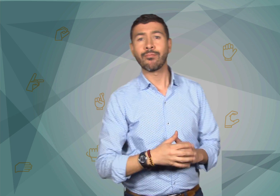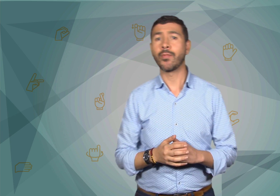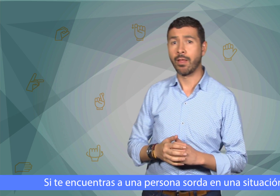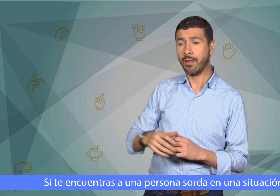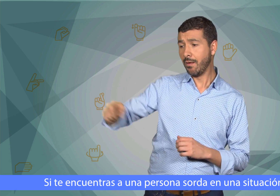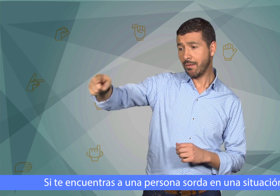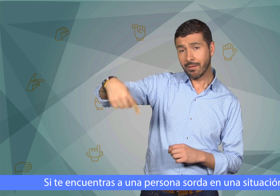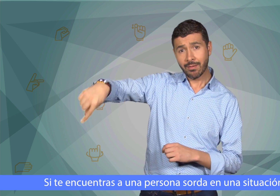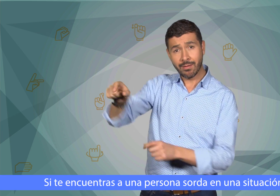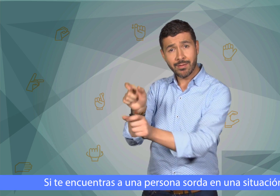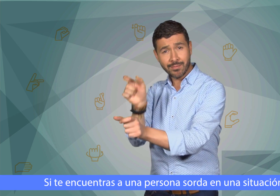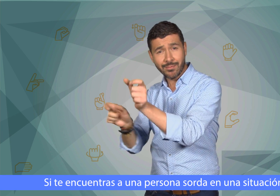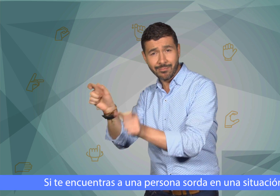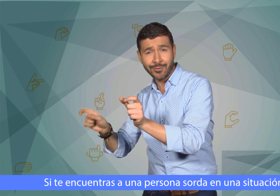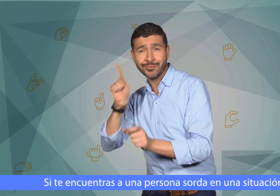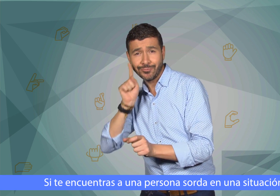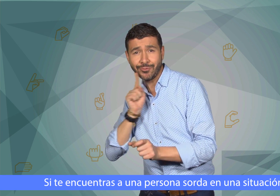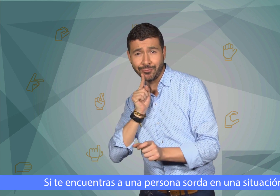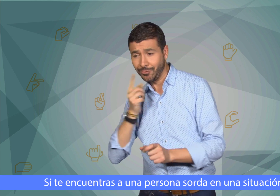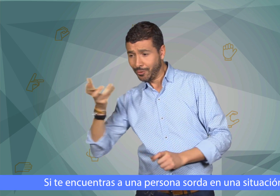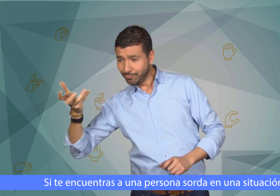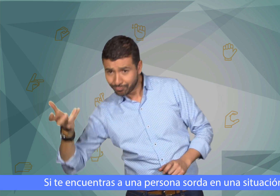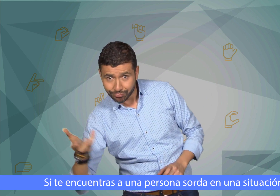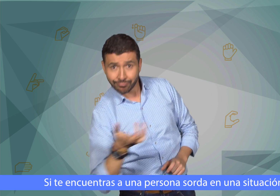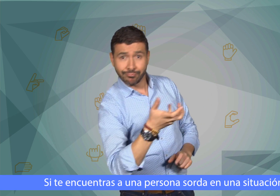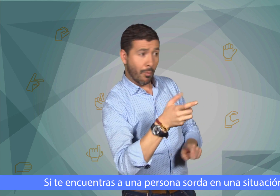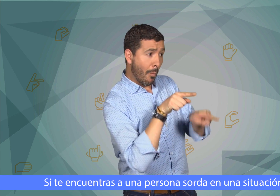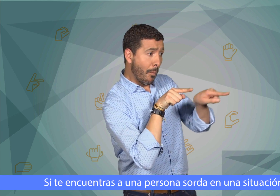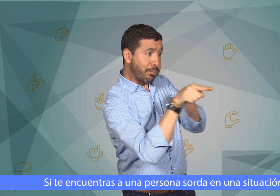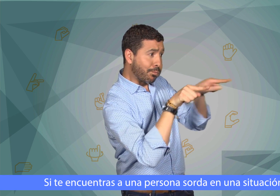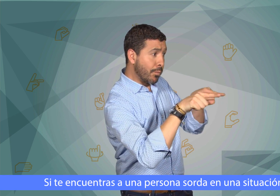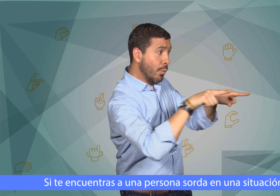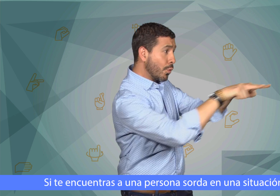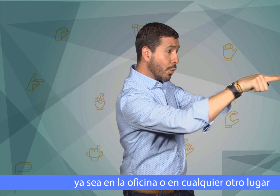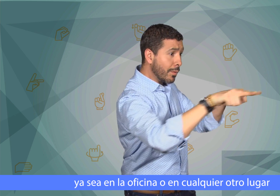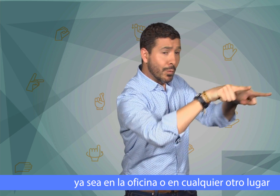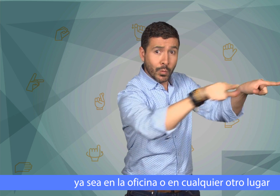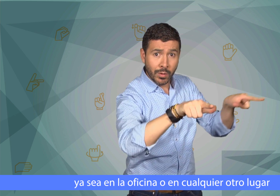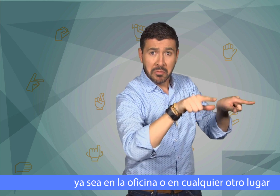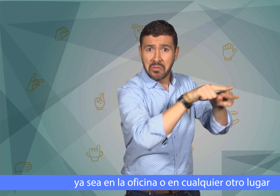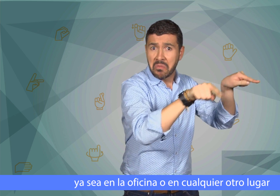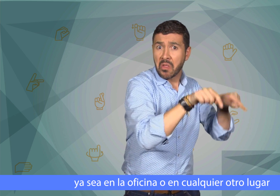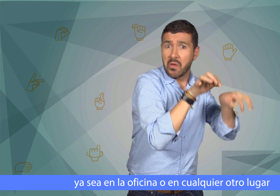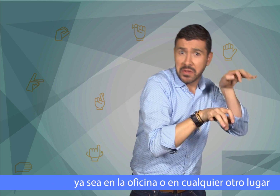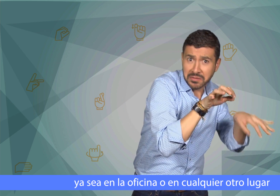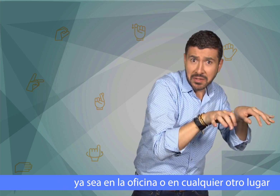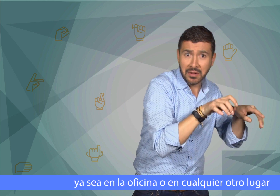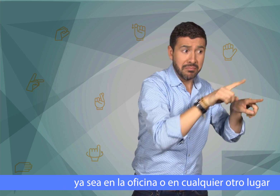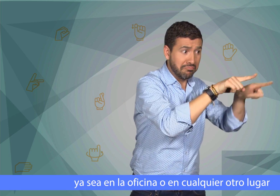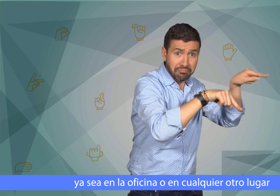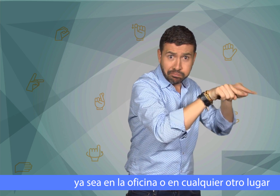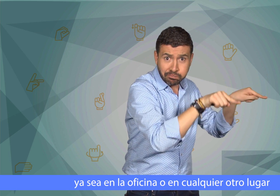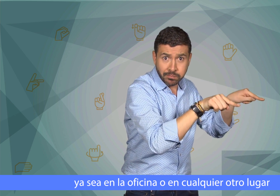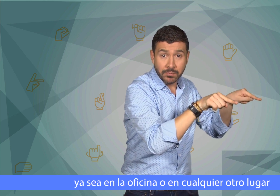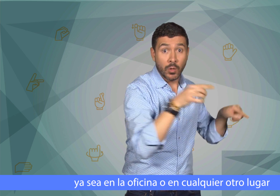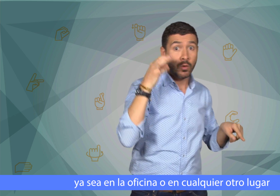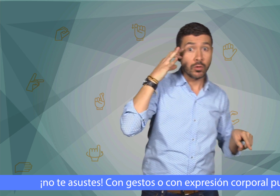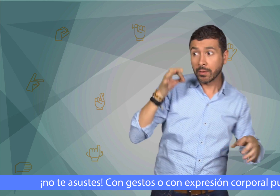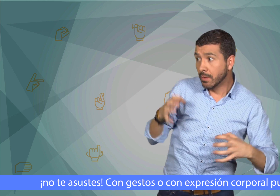Si te encuentras a una persona sorda en una situación así, ya sea en la oficina o en cualquier otro lugar, no te